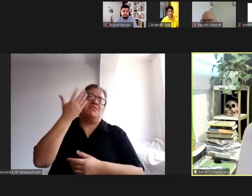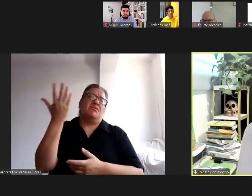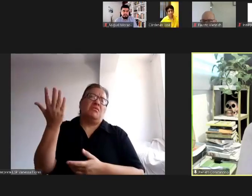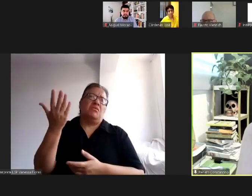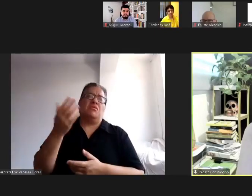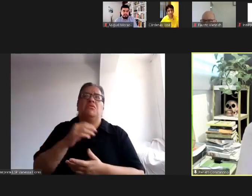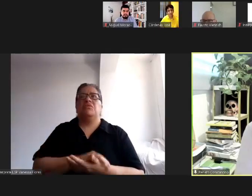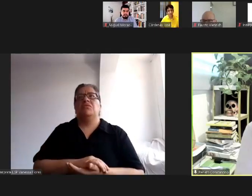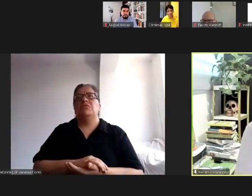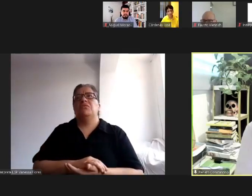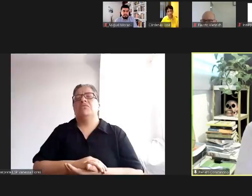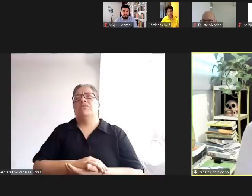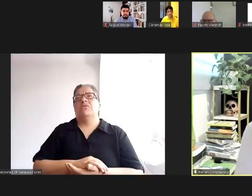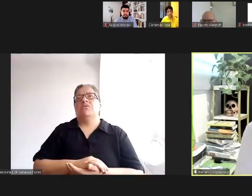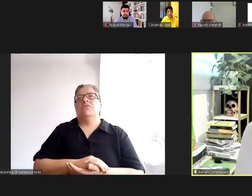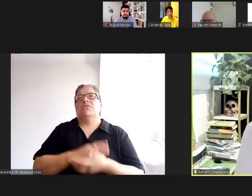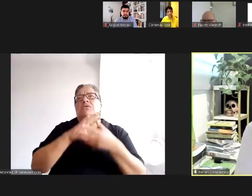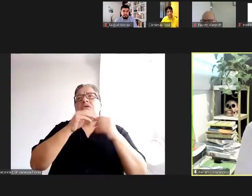tan